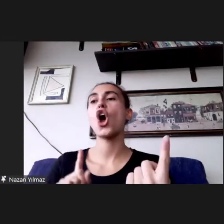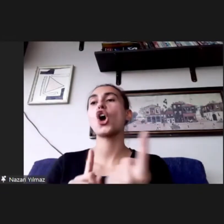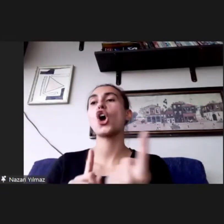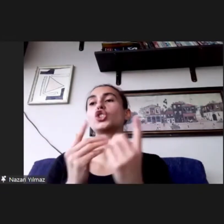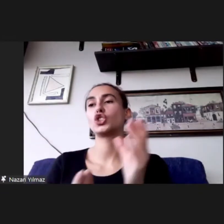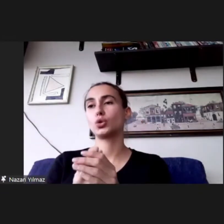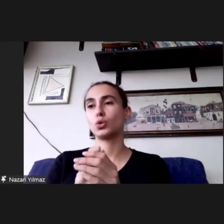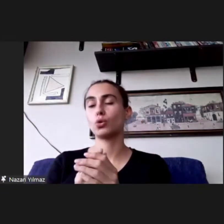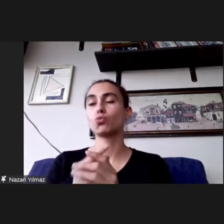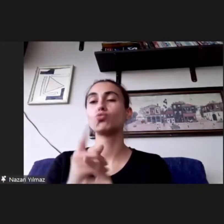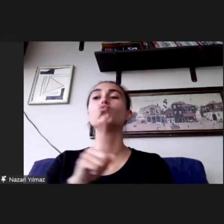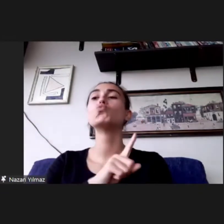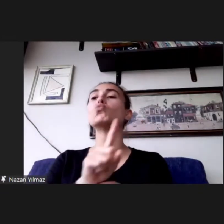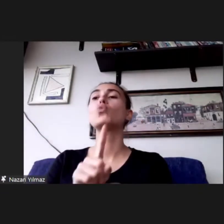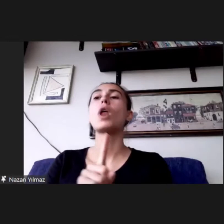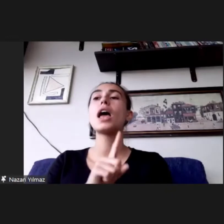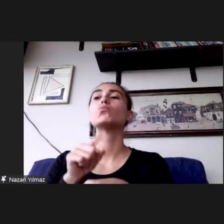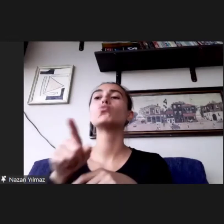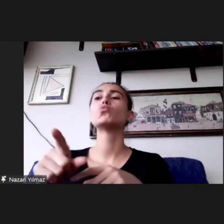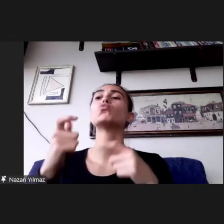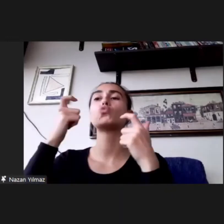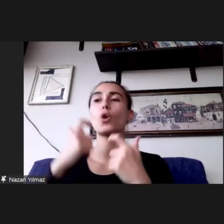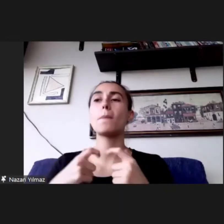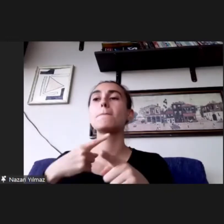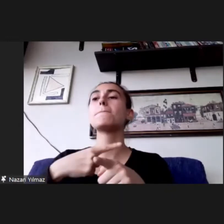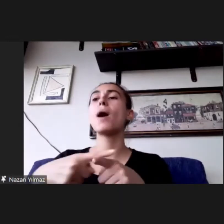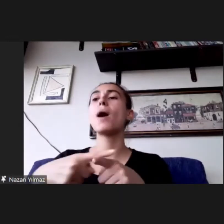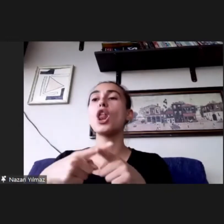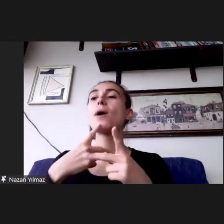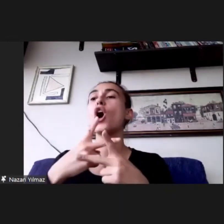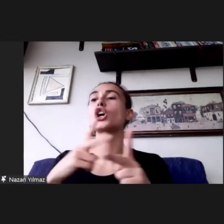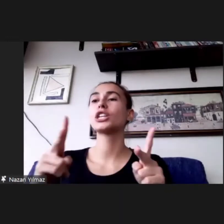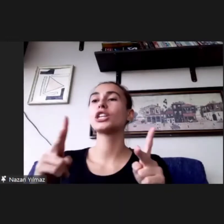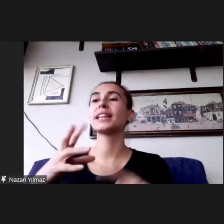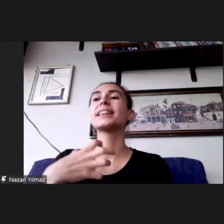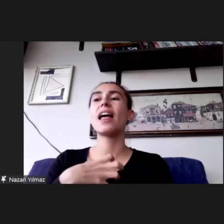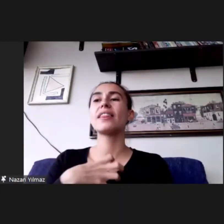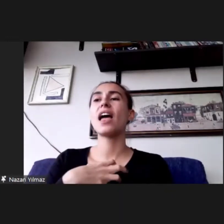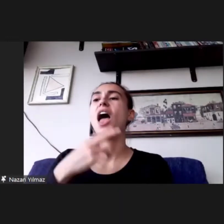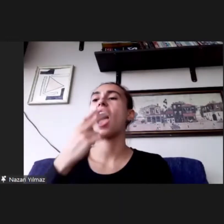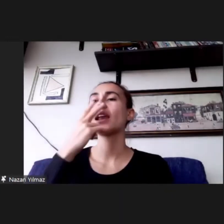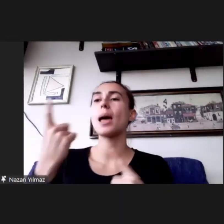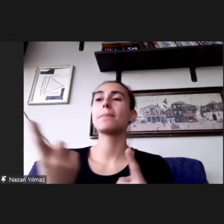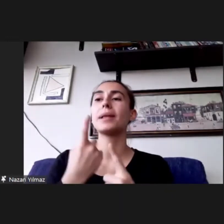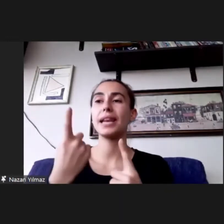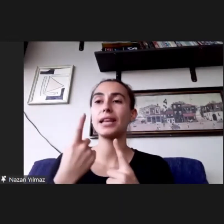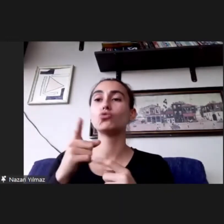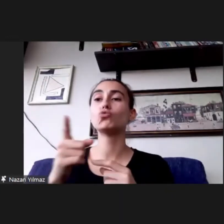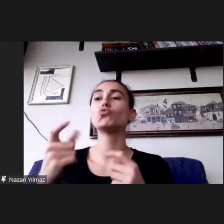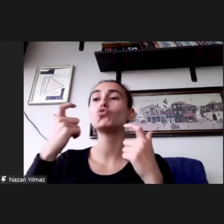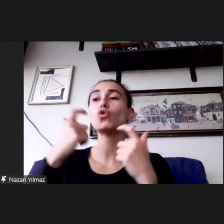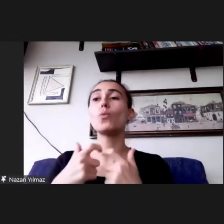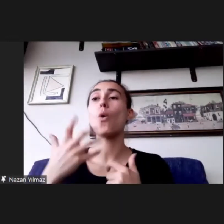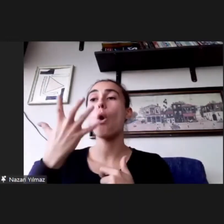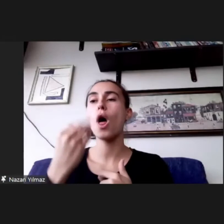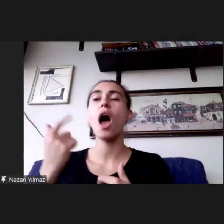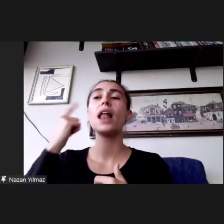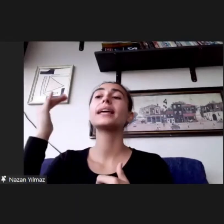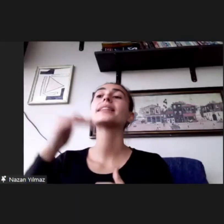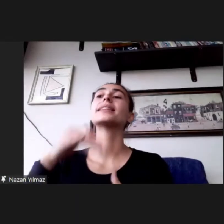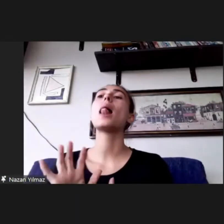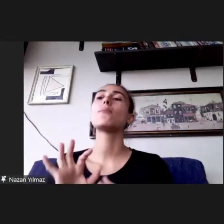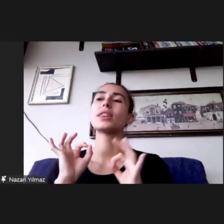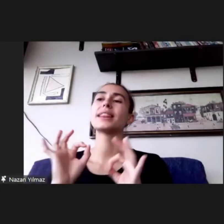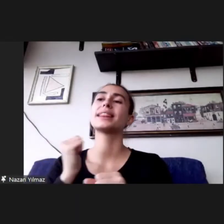Fakat süreçteki sorumluluğun paylaşılması açısından kendilerinin herhangi bir sorumlulukları olduğu akıllarına gelmiyor